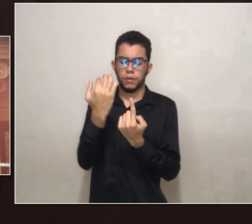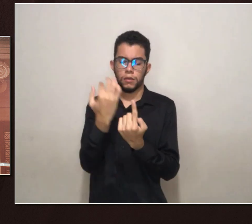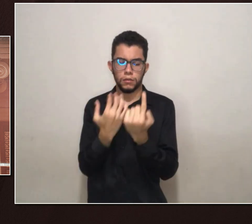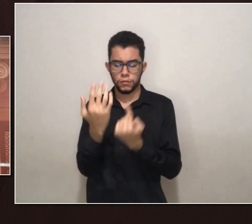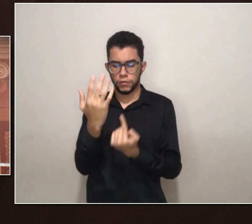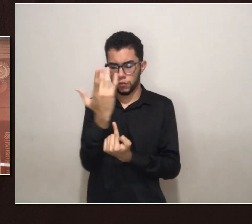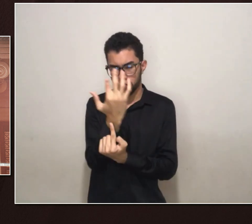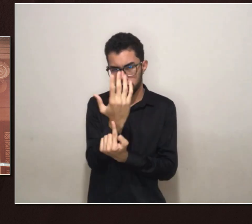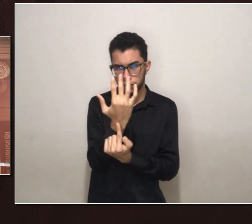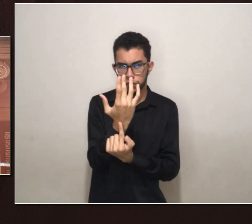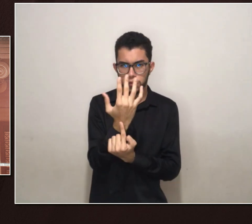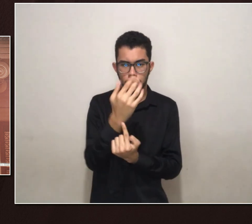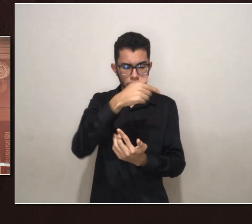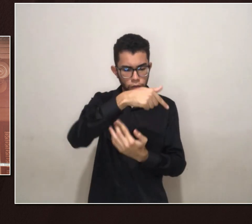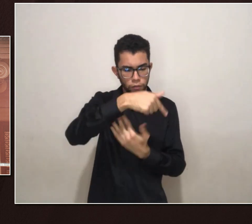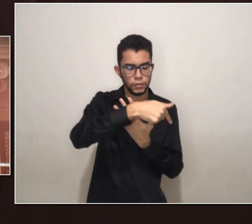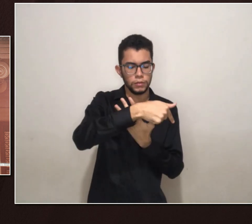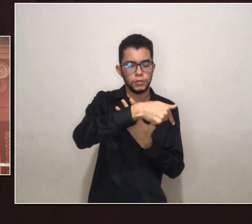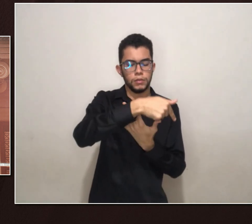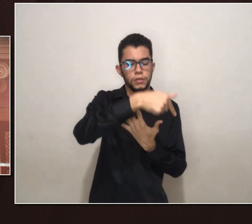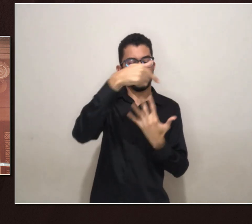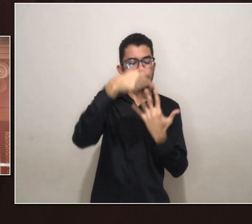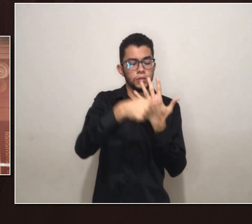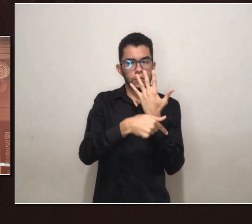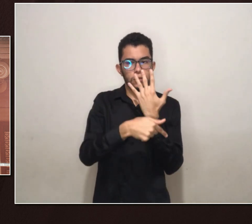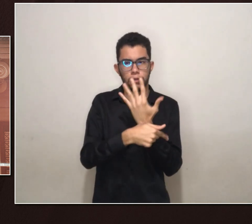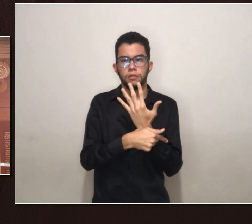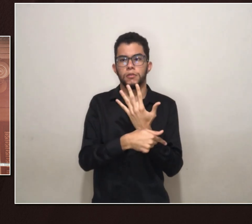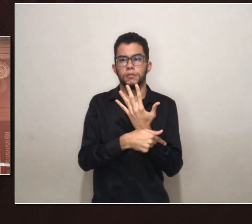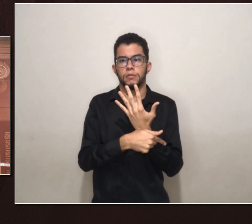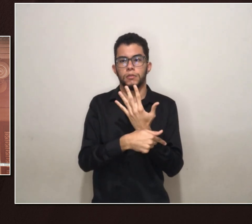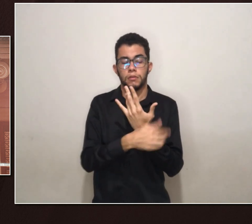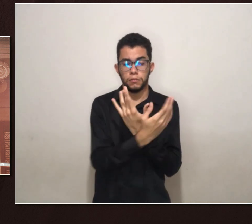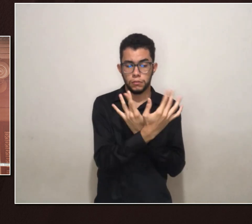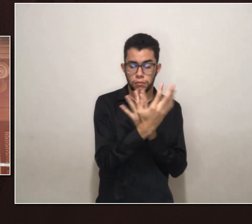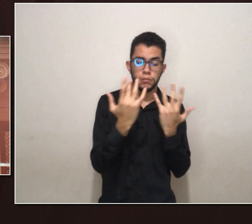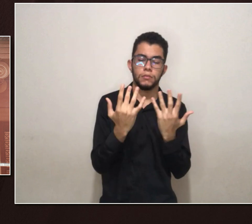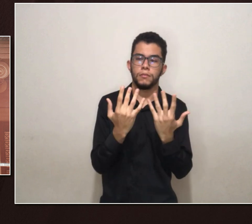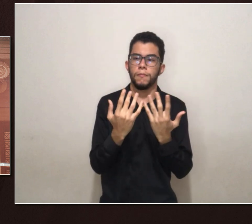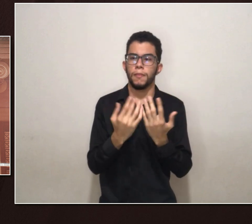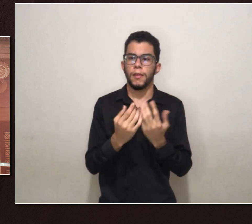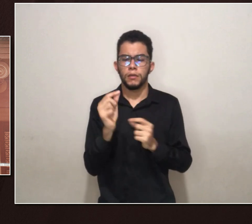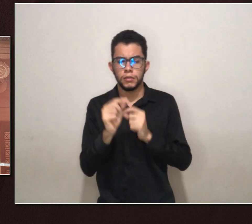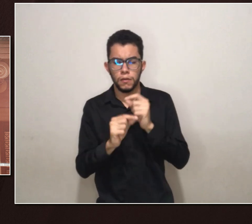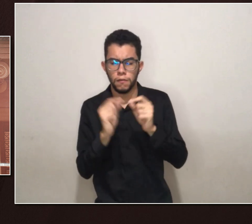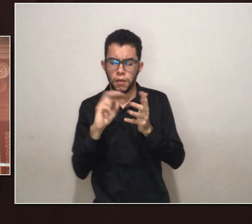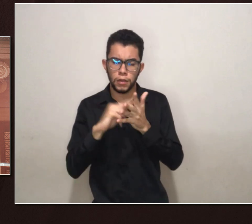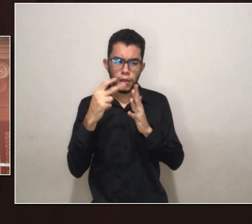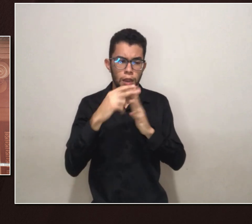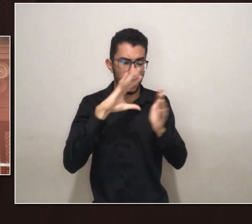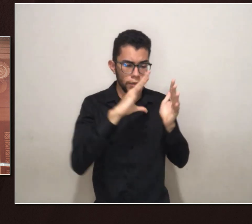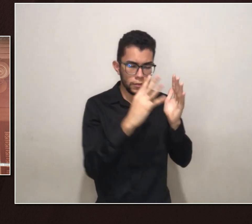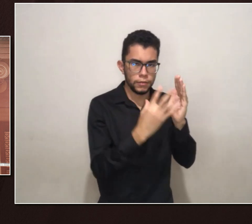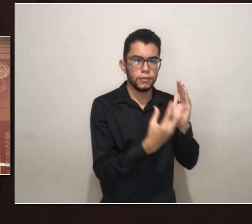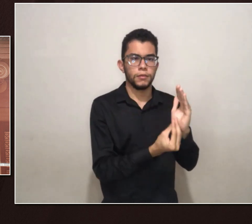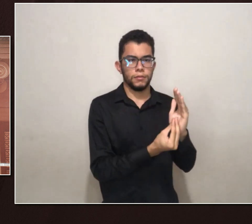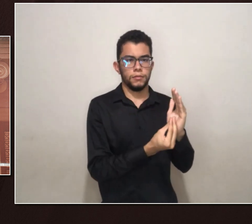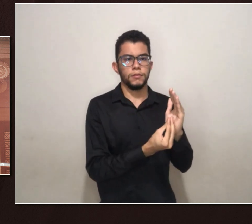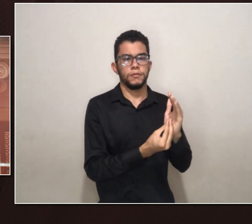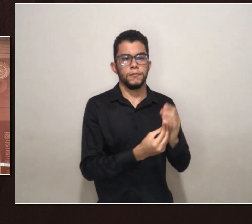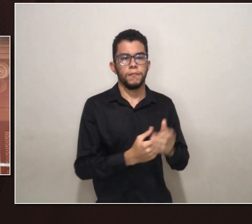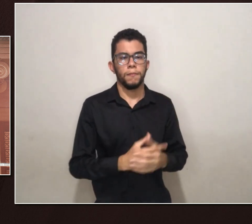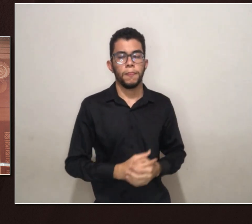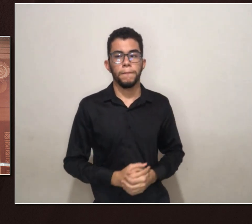verdadeiro caráter e abençoada posição. Deve ser vista como a casa de Deus,